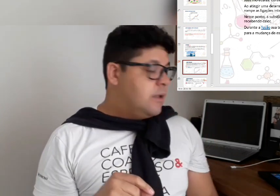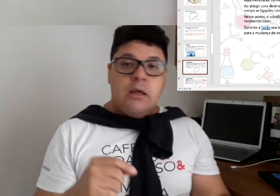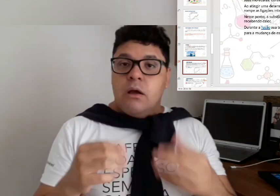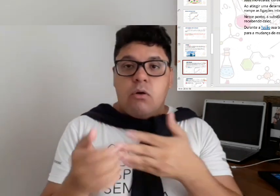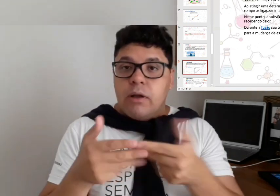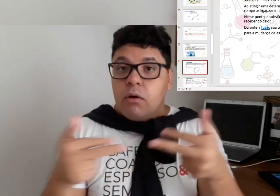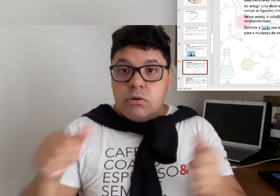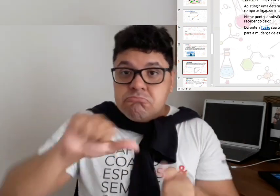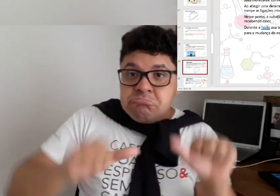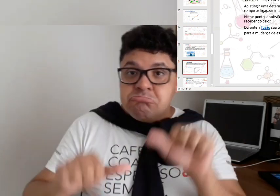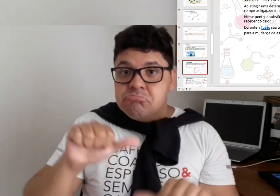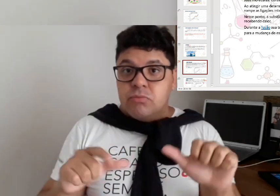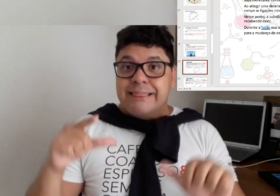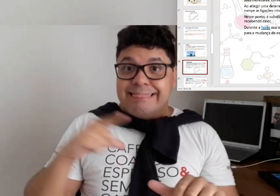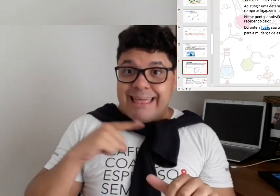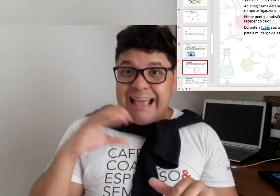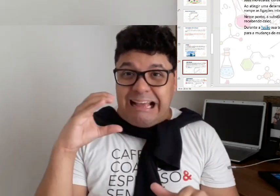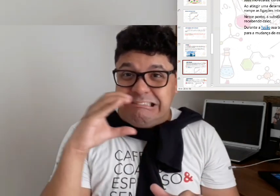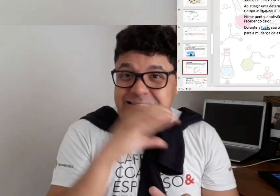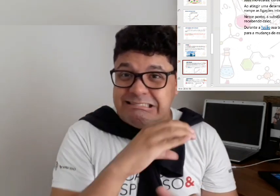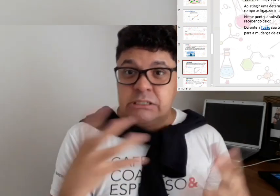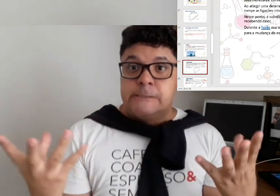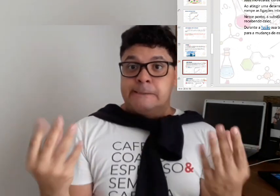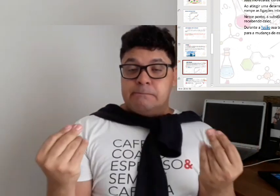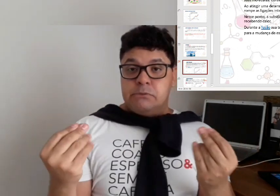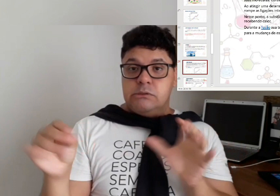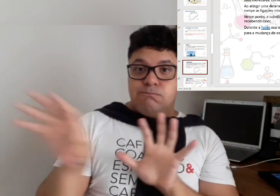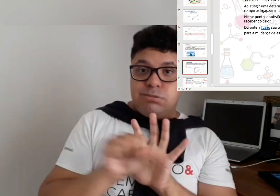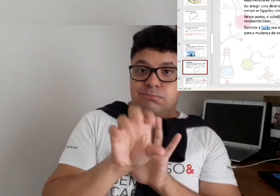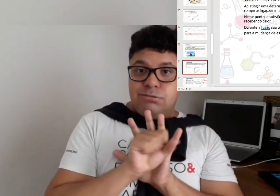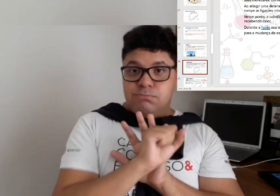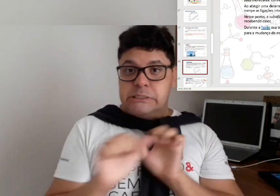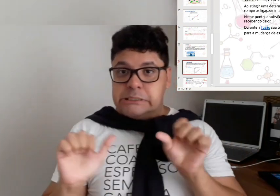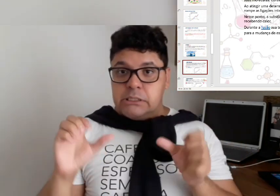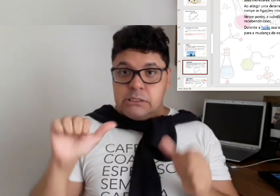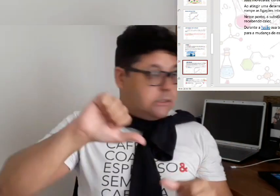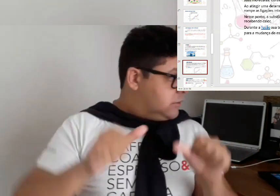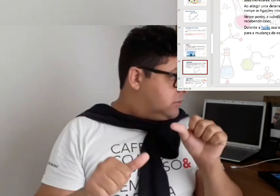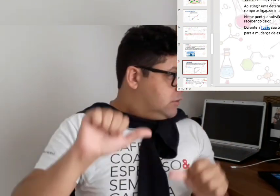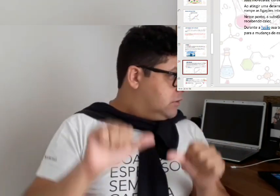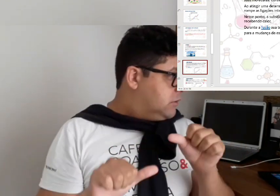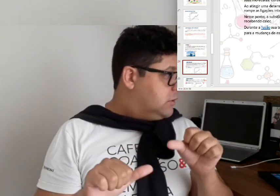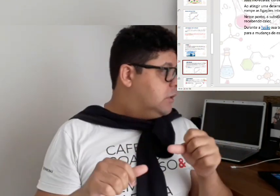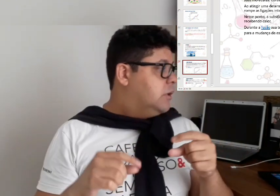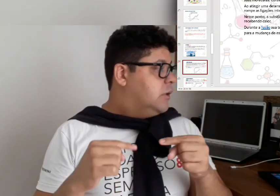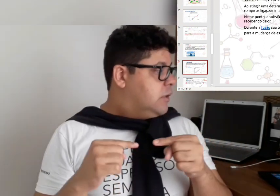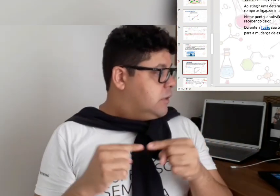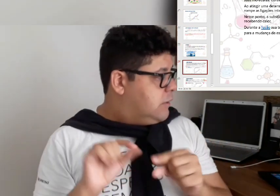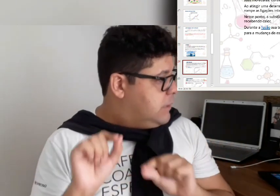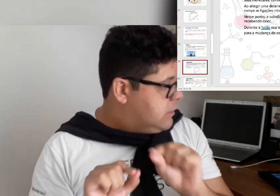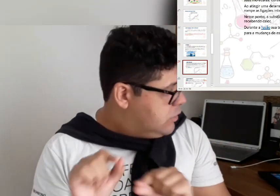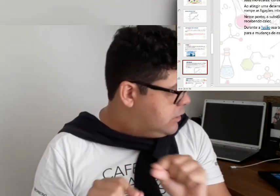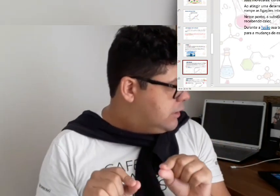aumento no grau de agitação de suas moléculas. Consequentemente, sua temperatura também aumenta. Peraí.